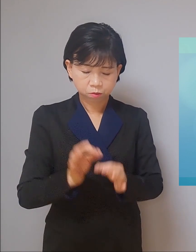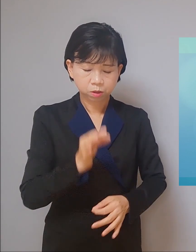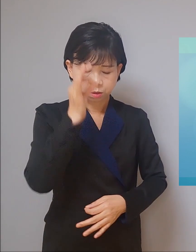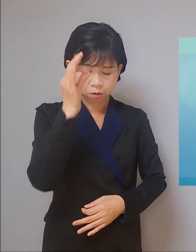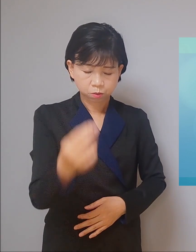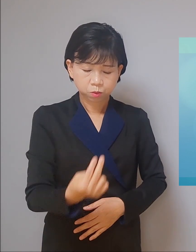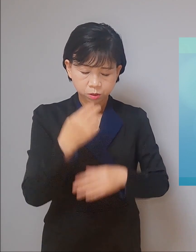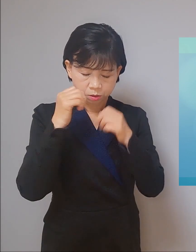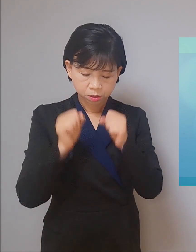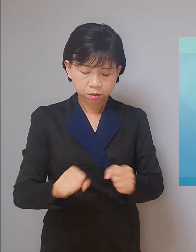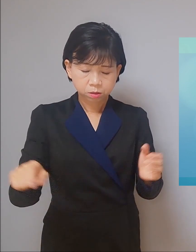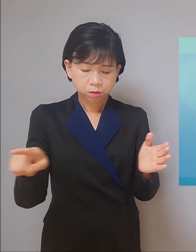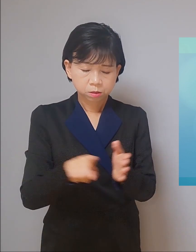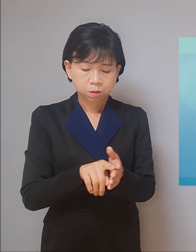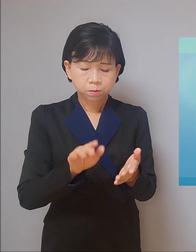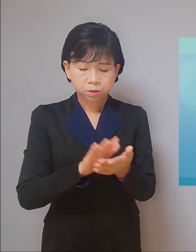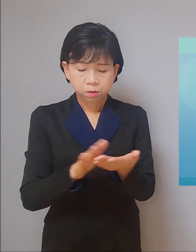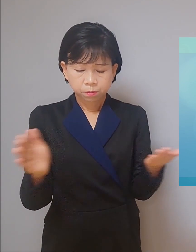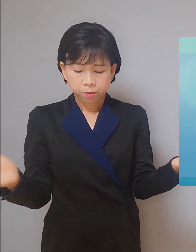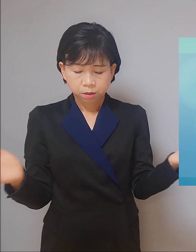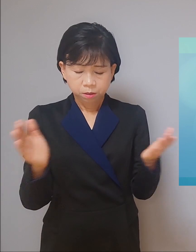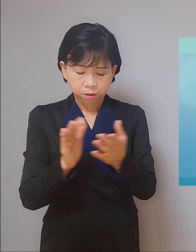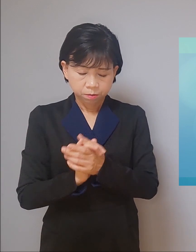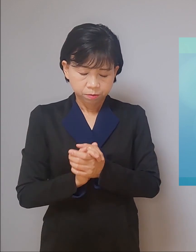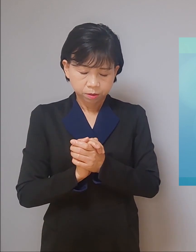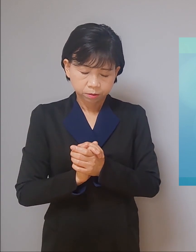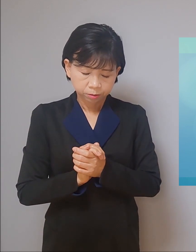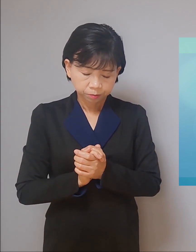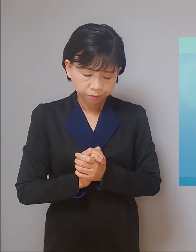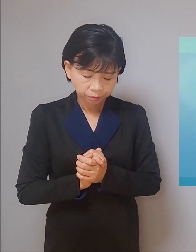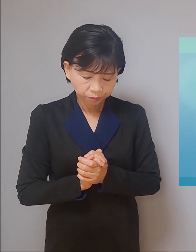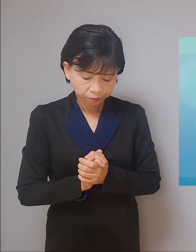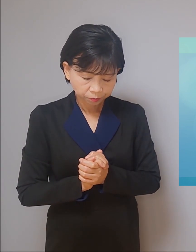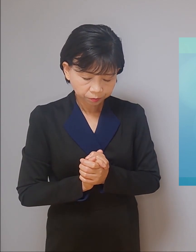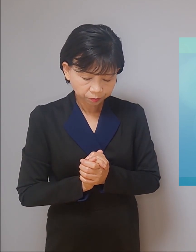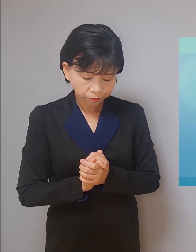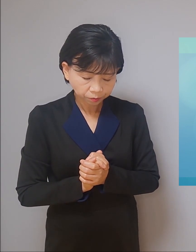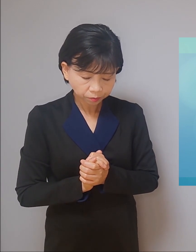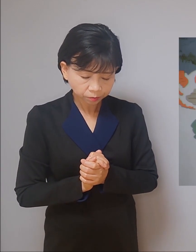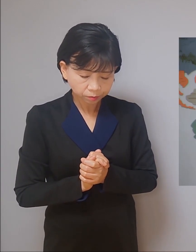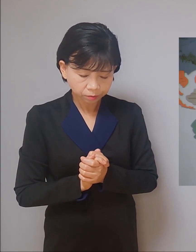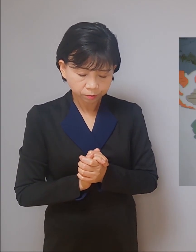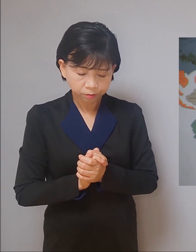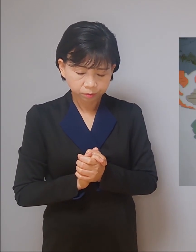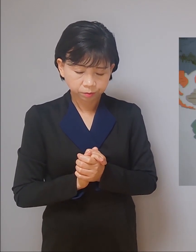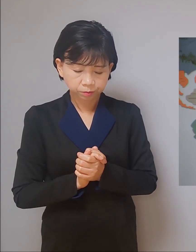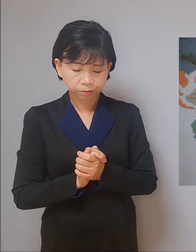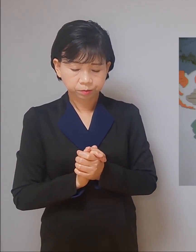사는 것과 영원히 사는 것을 믿사옵나이다. 아멘.